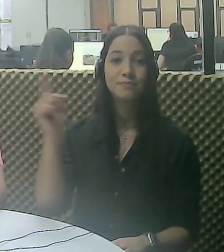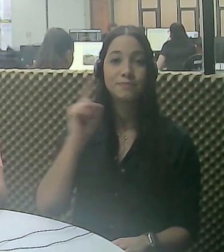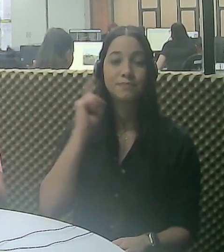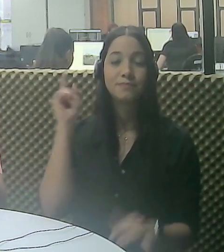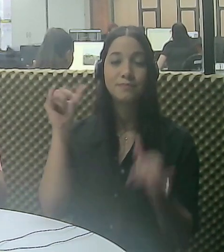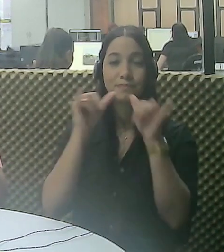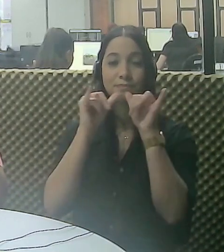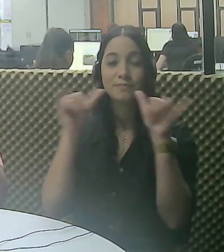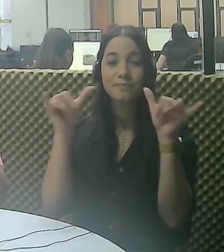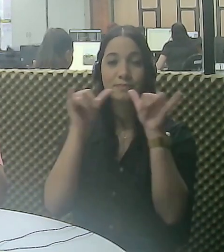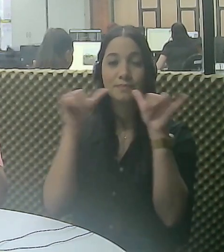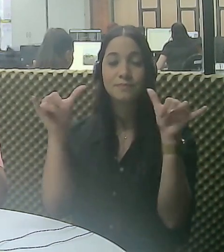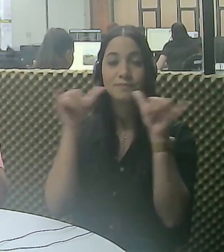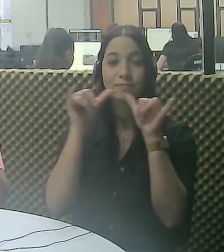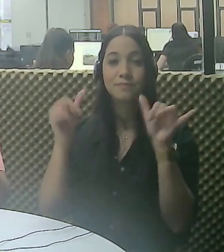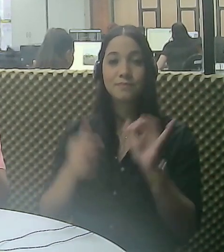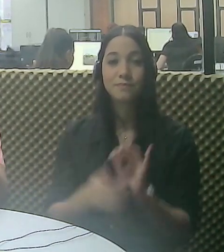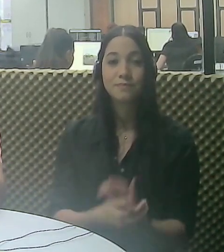Giro de